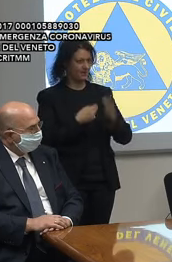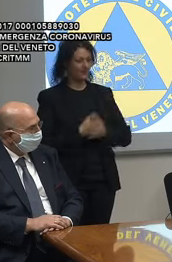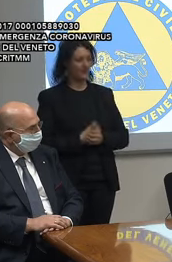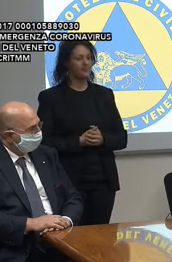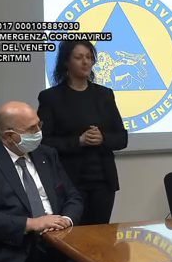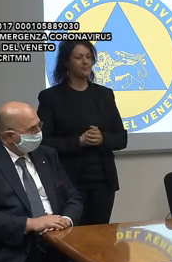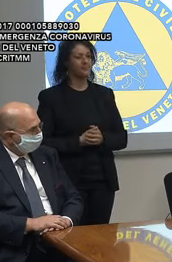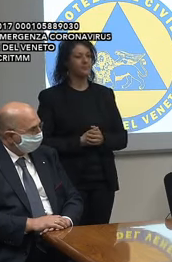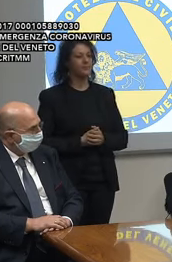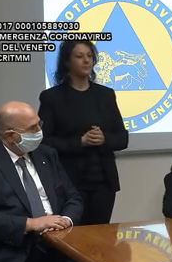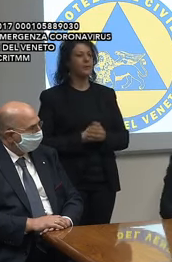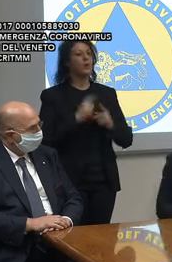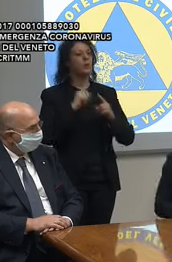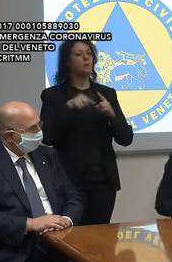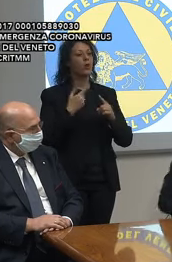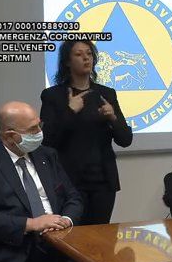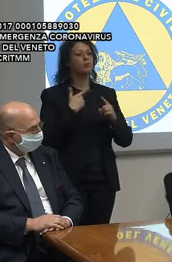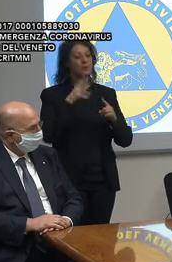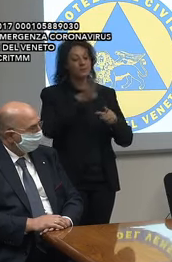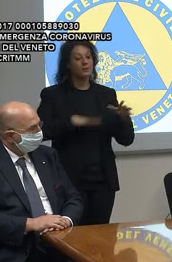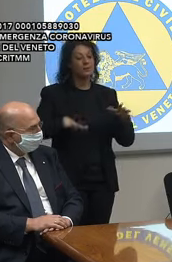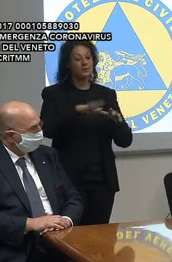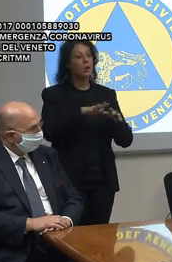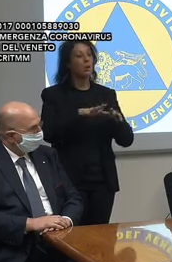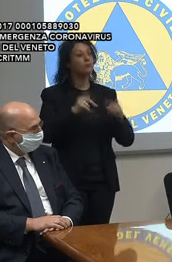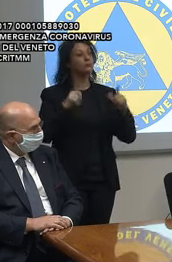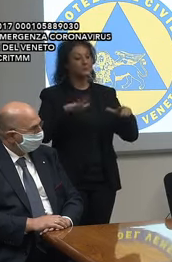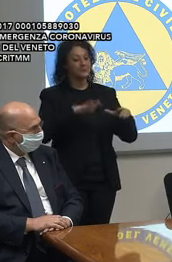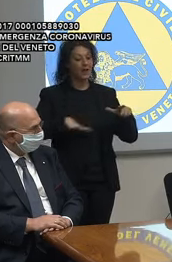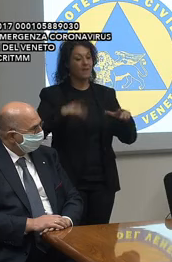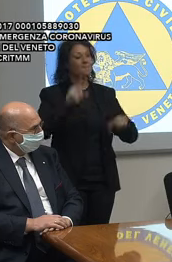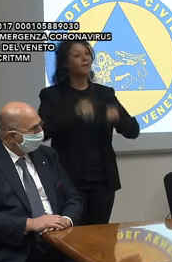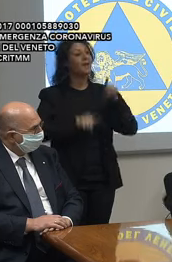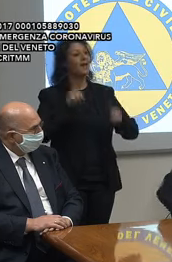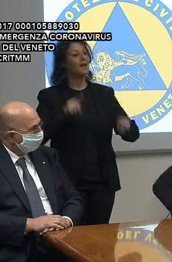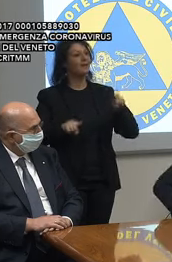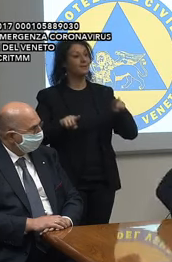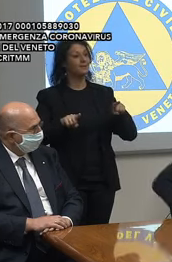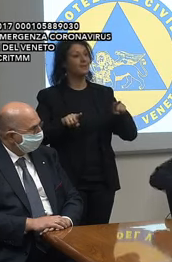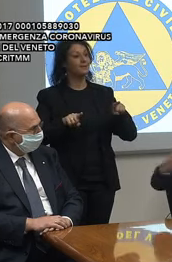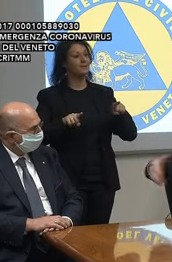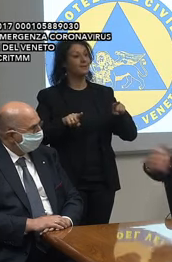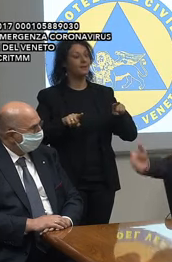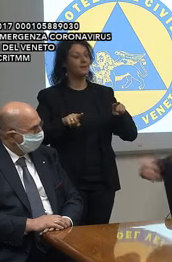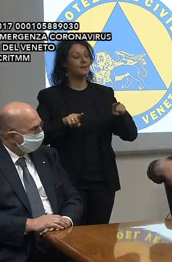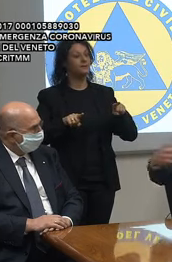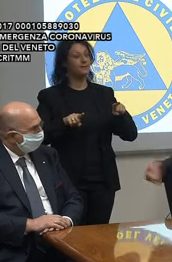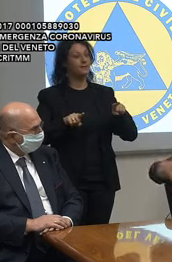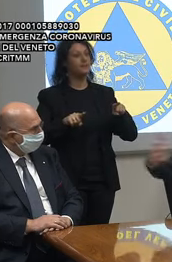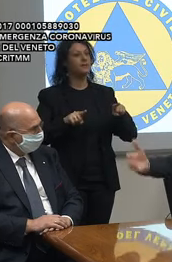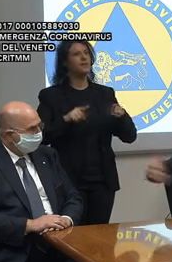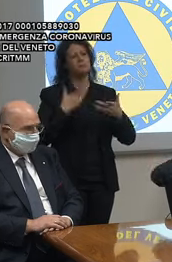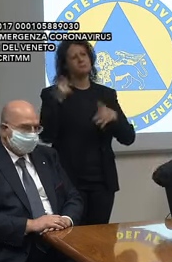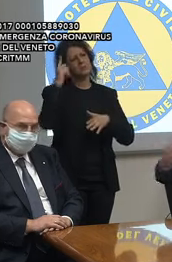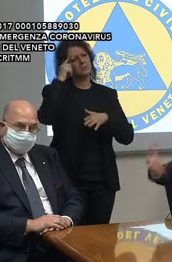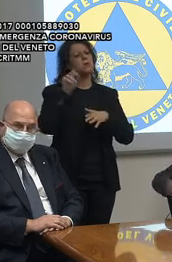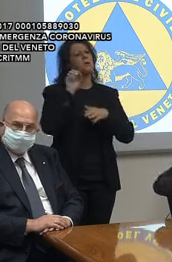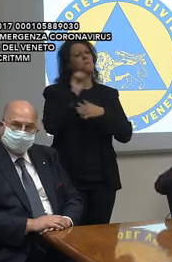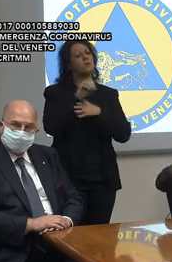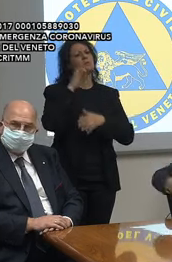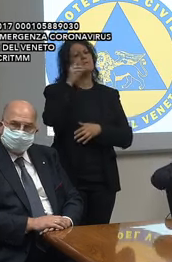poi la variante urbanistica di oggi, che è una variante importante, di mezzo ovviamente Flora ha portato avanti tutte